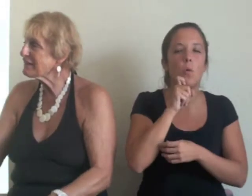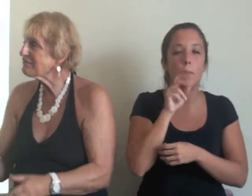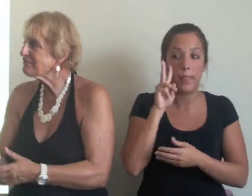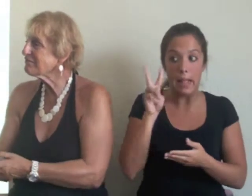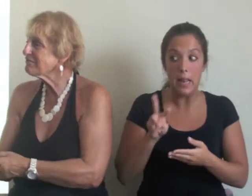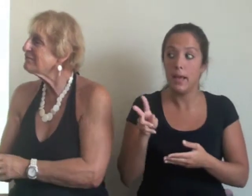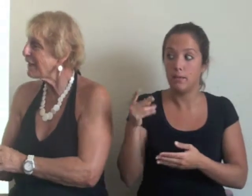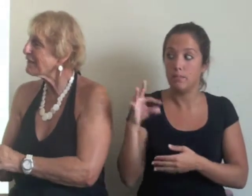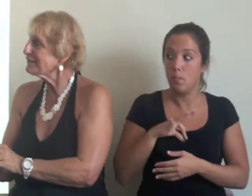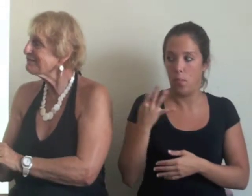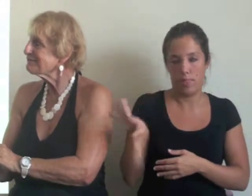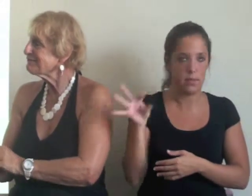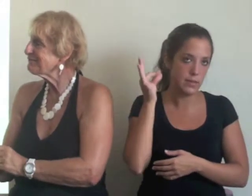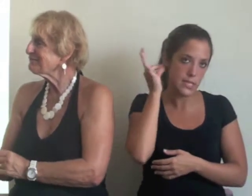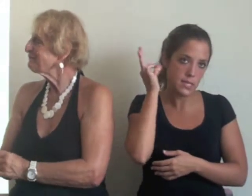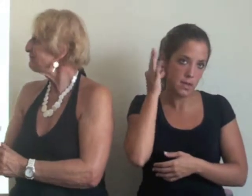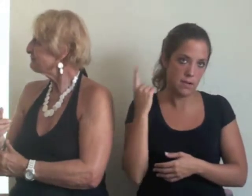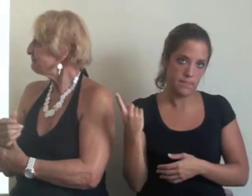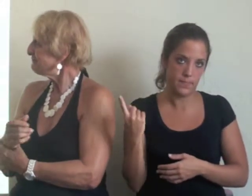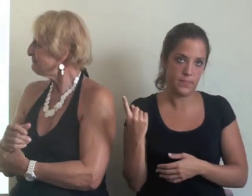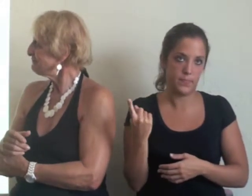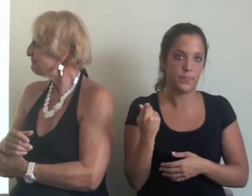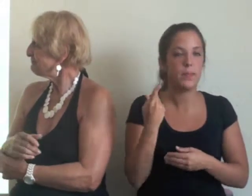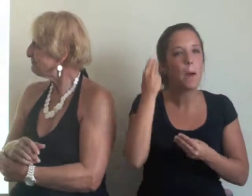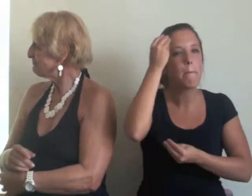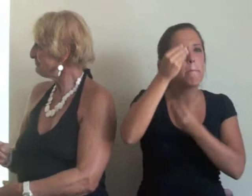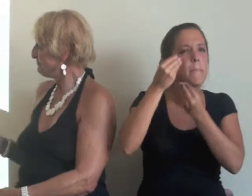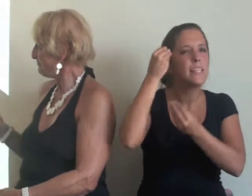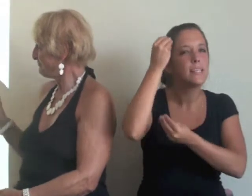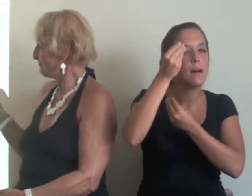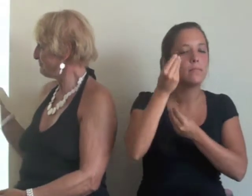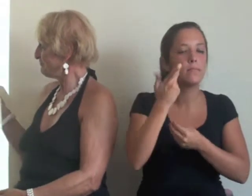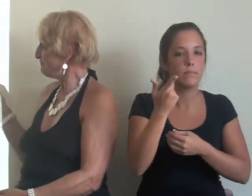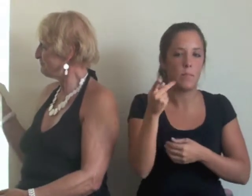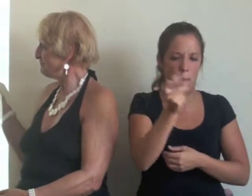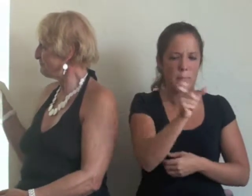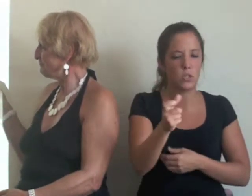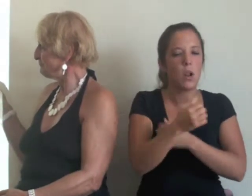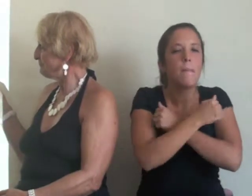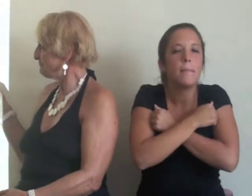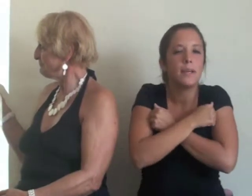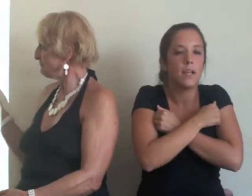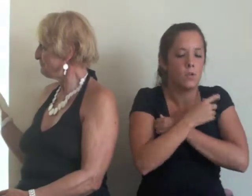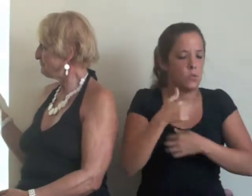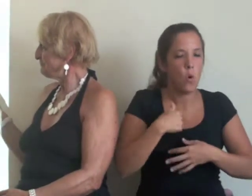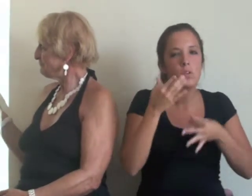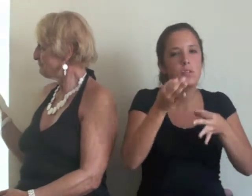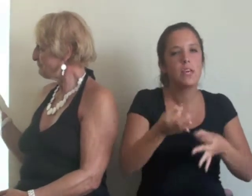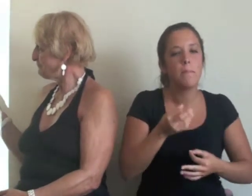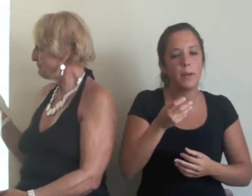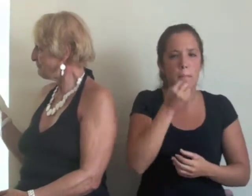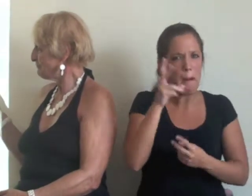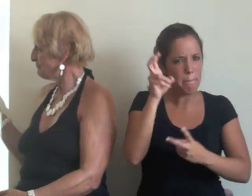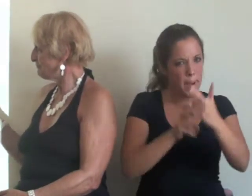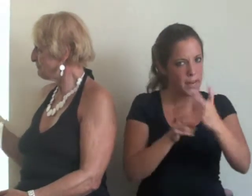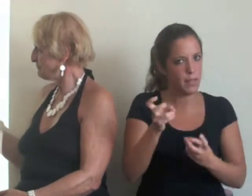ser, Messi. La manera de pensar, me quieren, soy bienvenido, formo